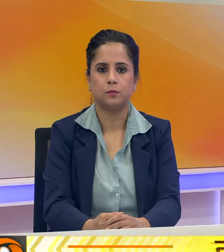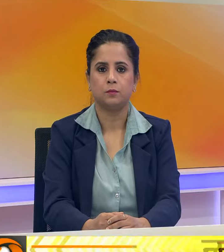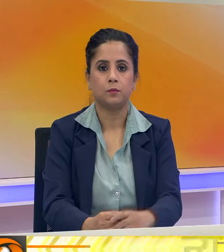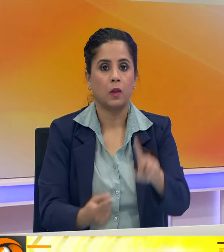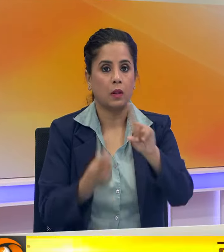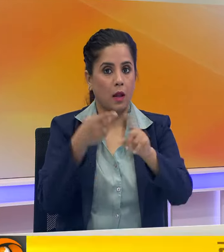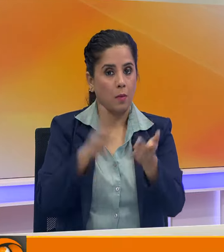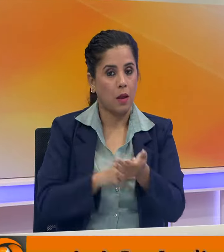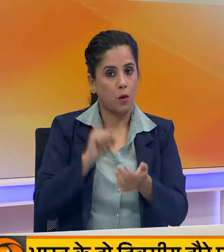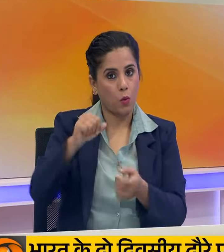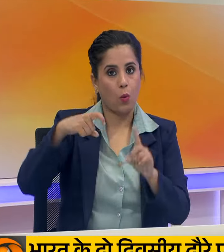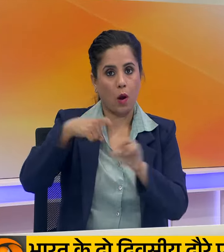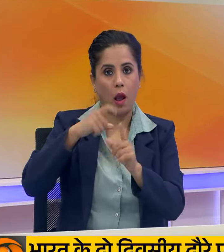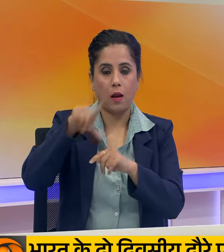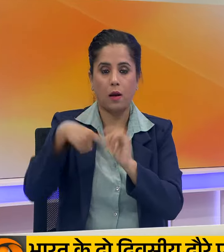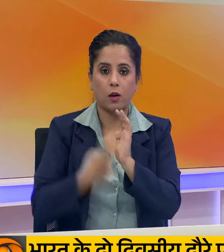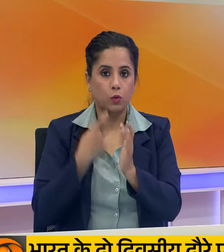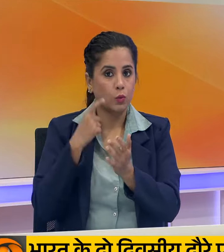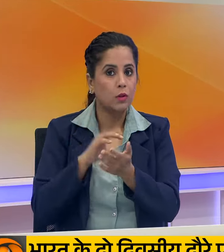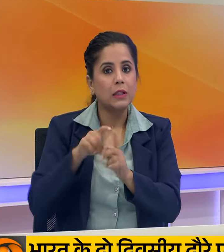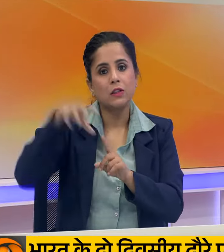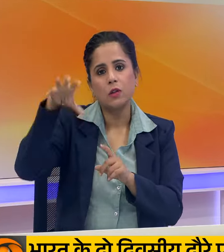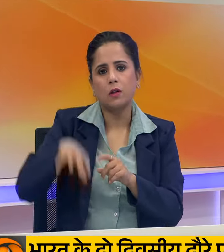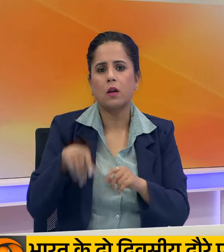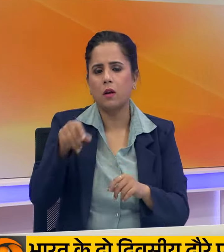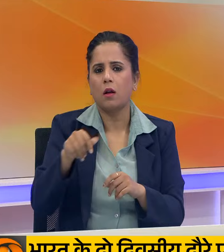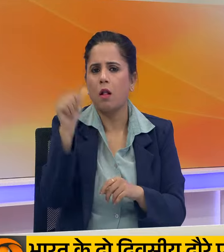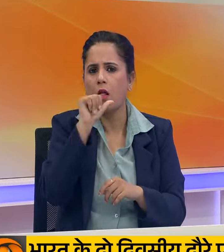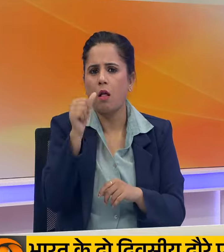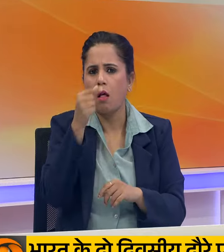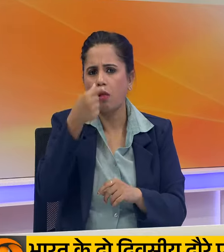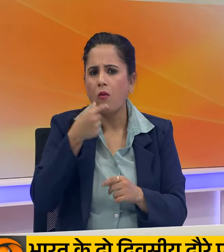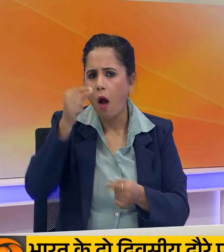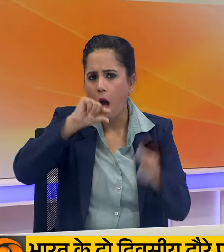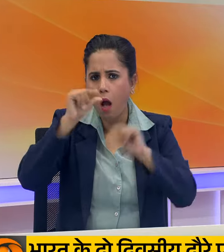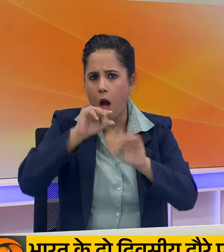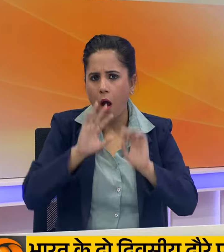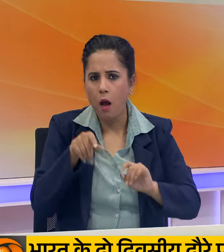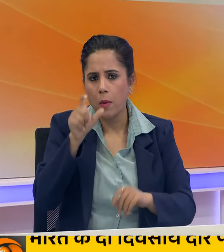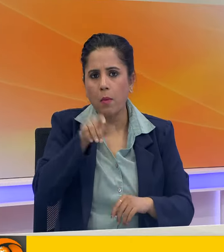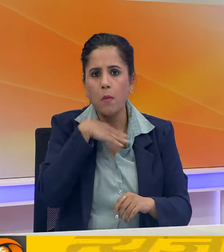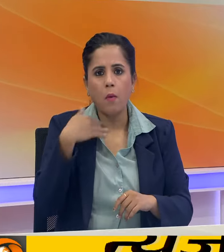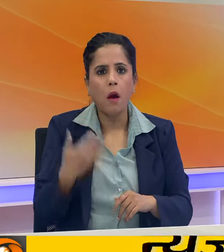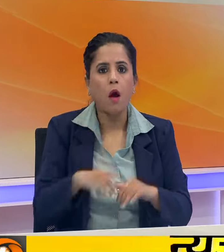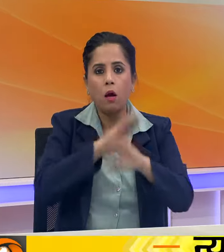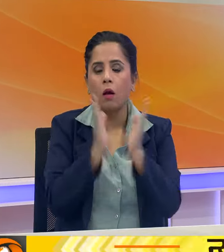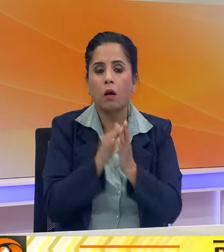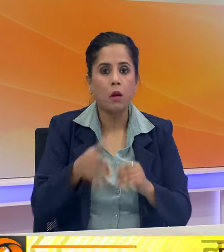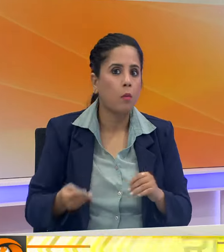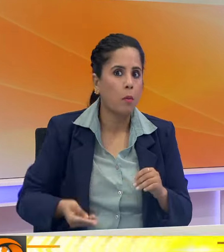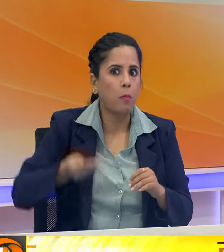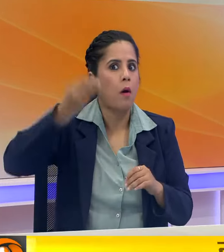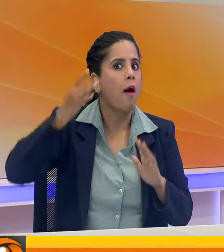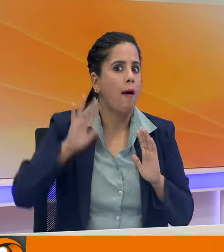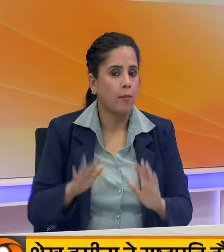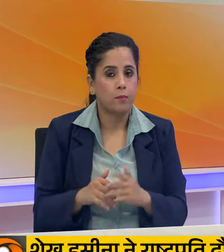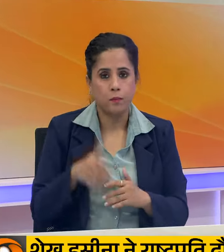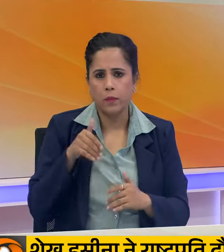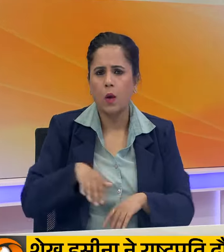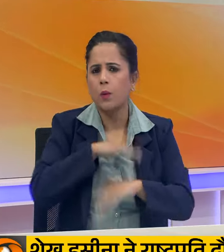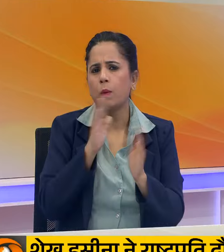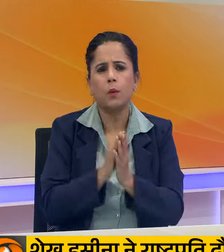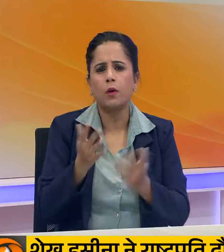तमिलनाड के कल्ला कुरच जिले में जहरीली शराब पीने से मारे जाने वालों का आंकड़ा लगातार बढ़ता जा रहा है इसमें